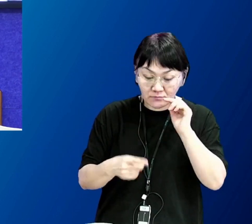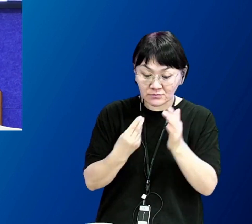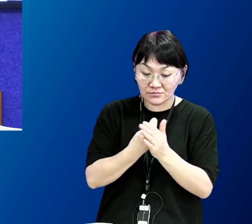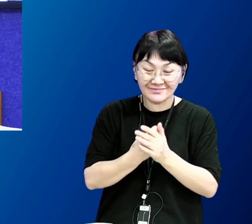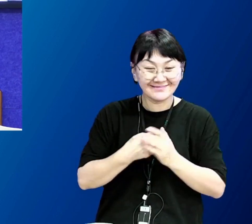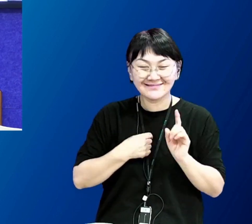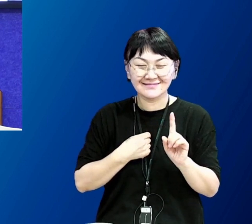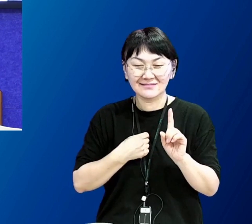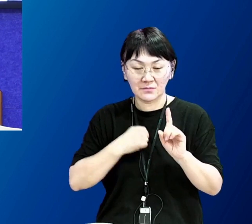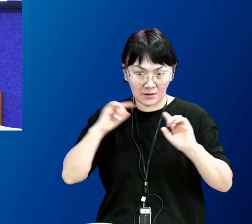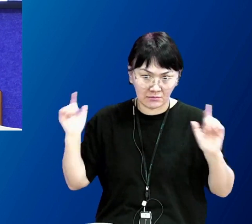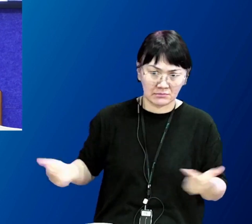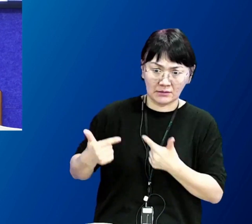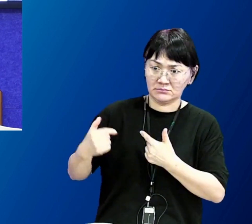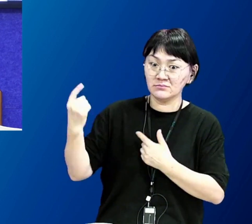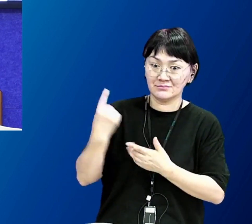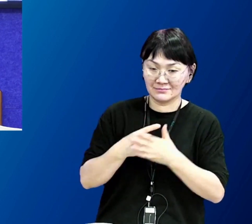ихэлсэн биз?